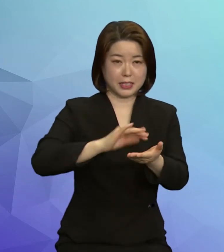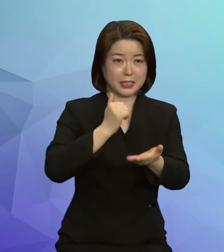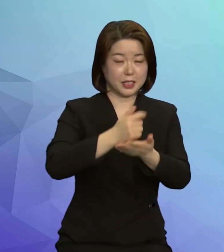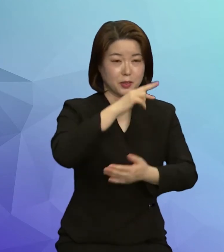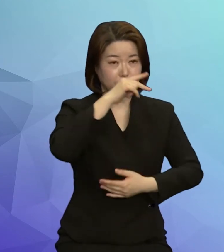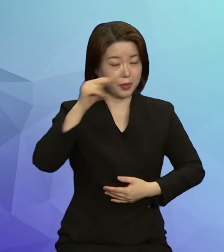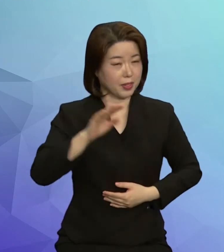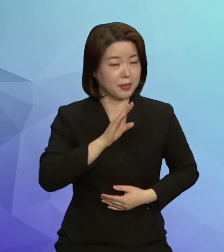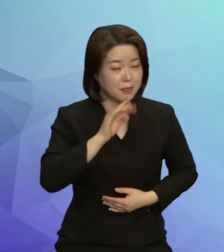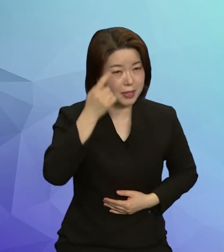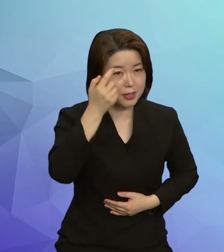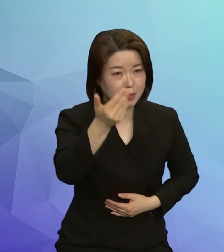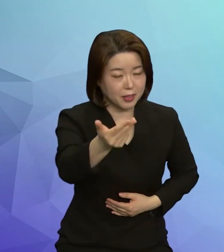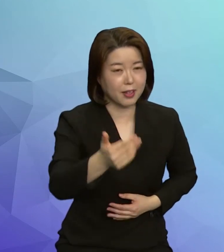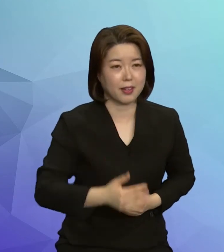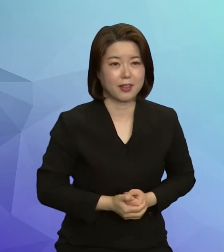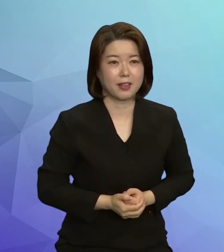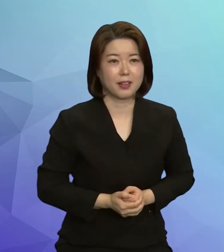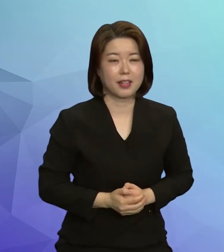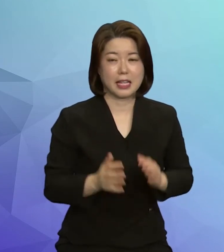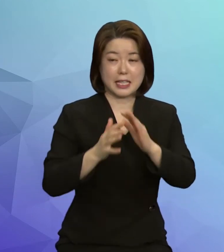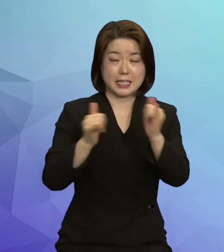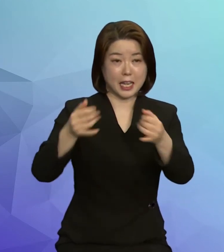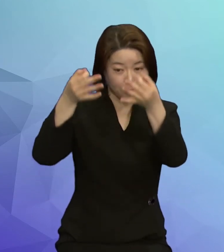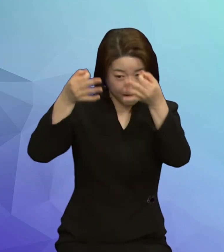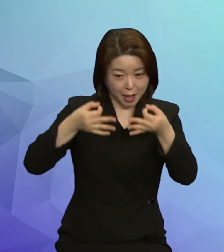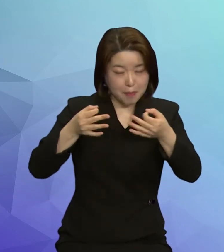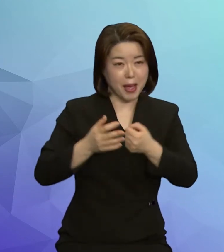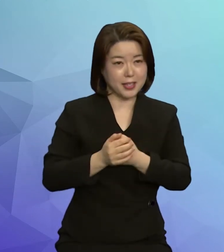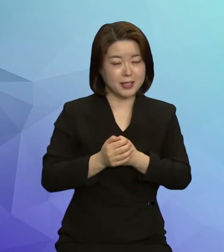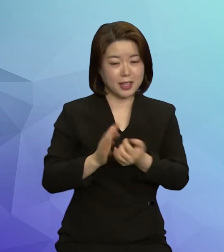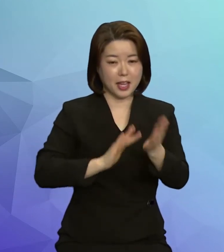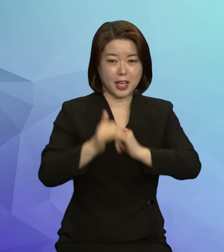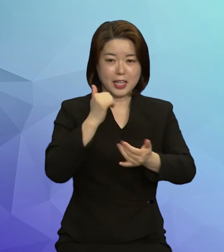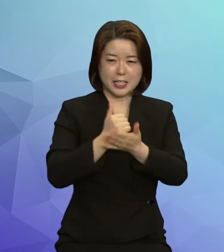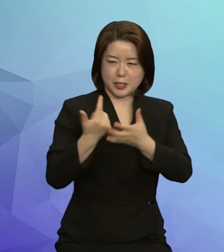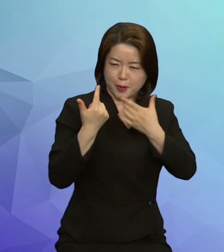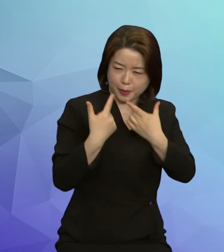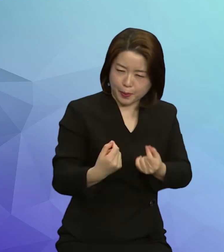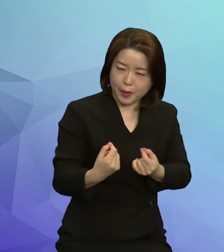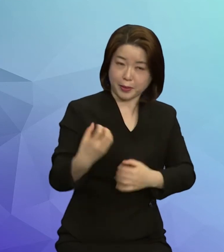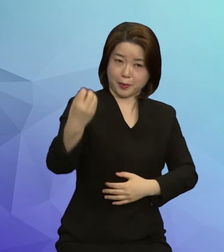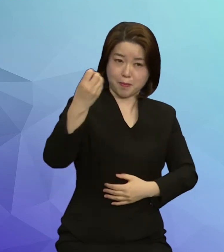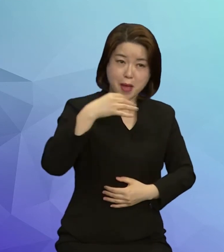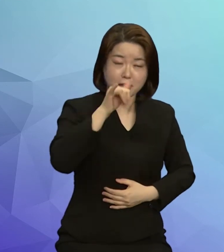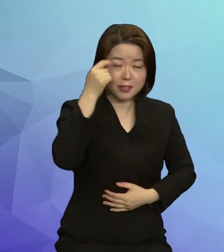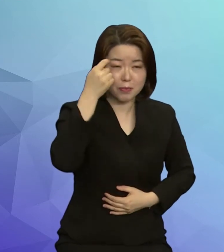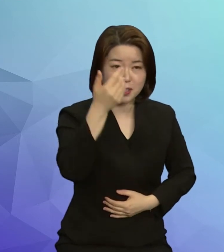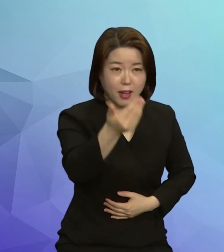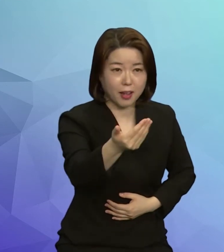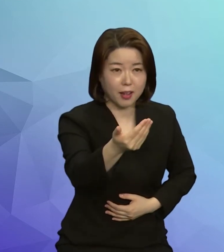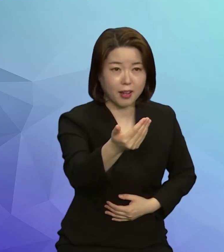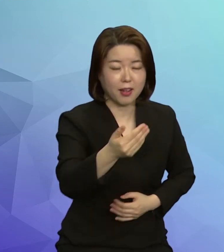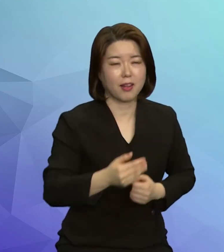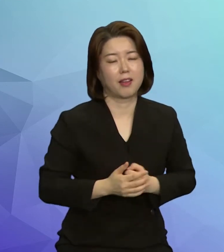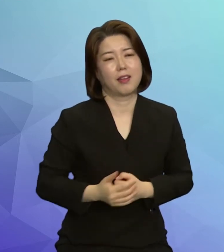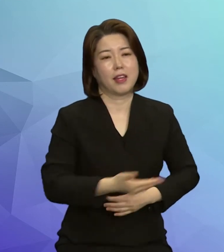여러분은 그리스도의 향기입니까? 사람들이 보면, 여러분을 보면 예수님 보는 것 같다고